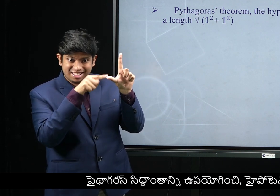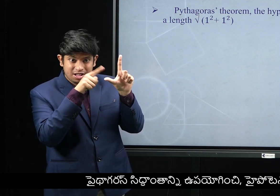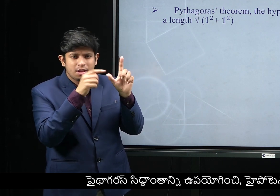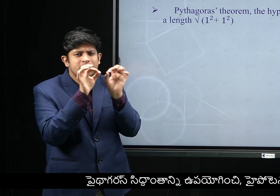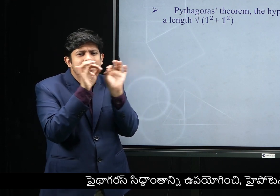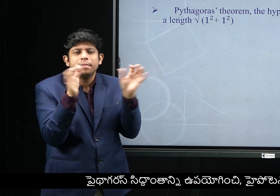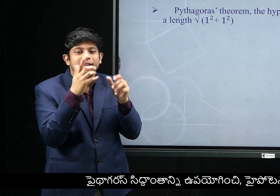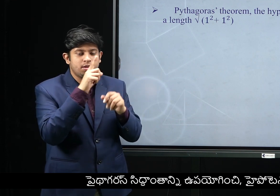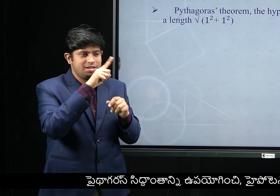హైపోటెన్యూస్ పొడవు